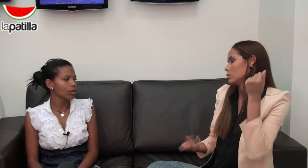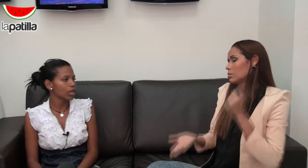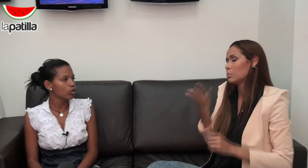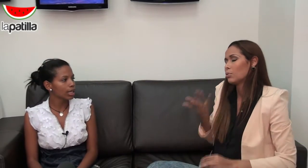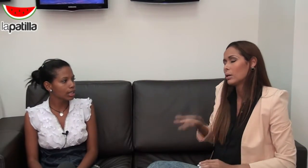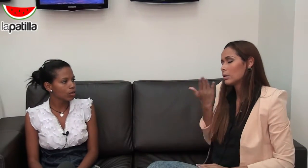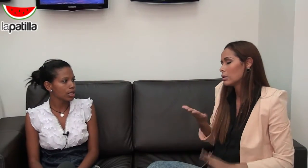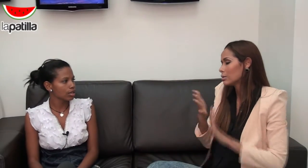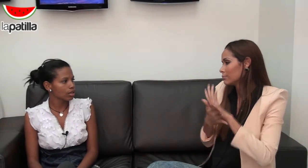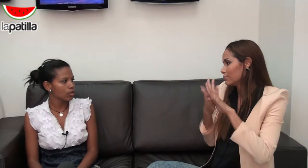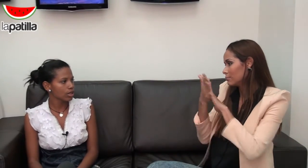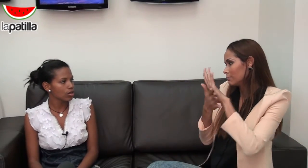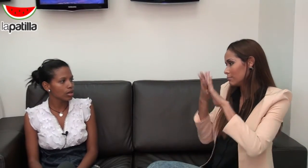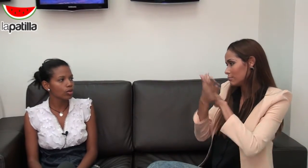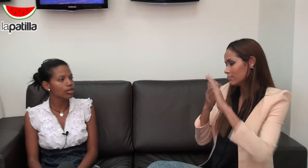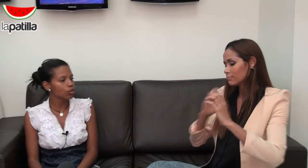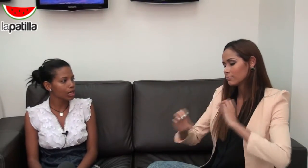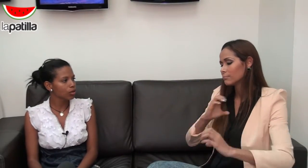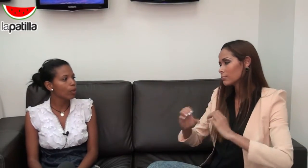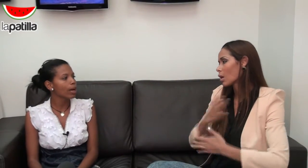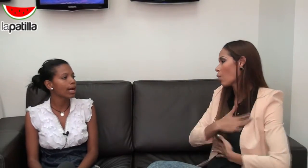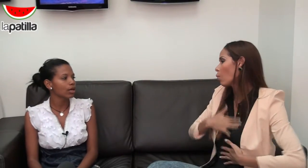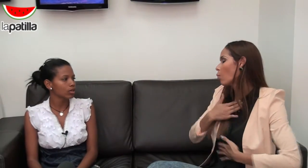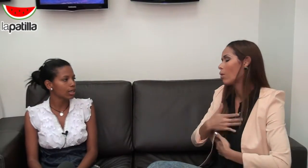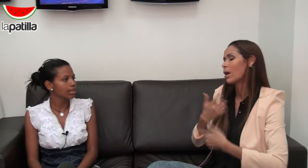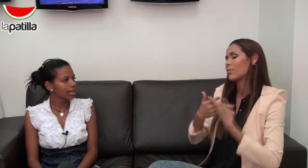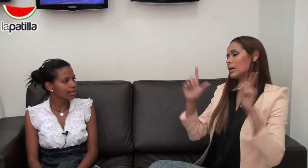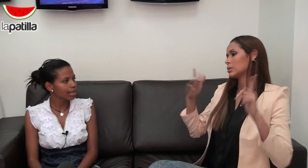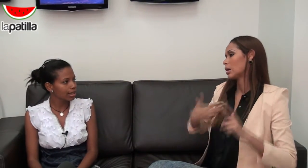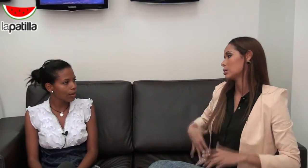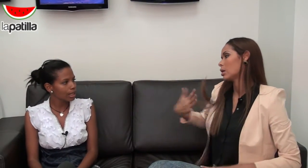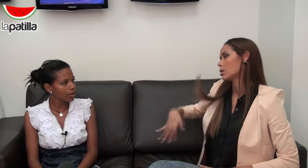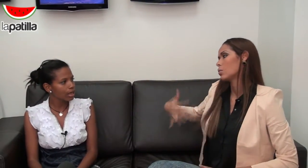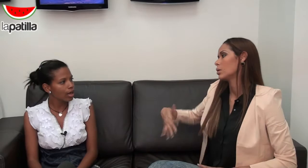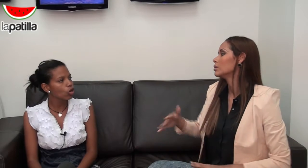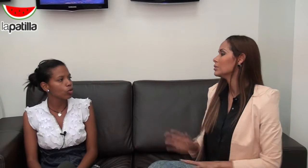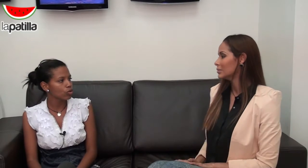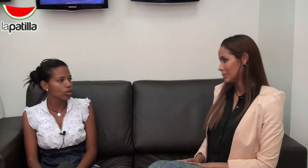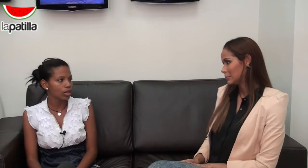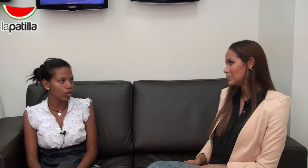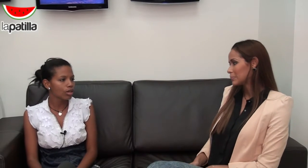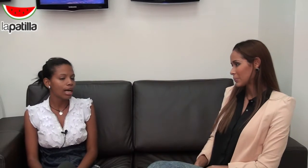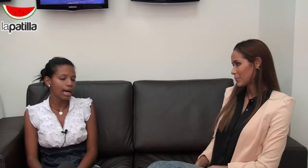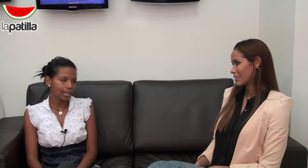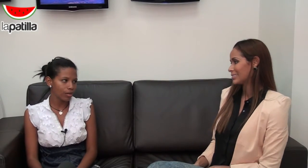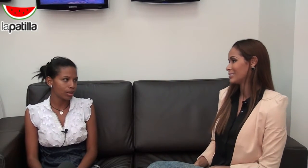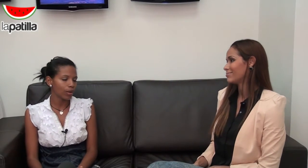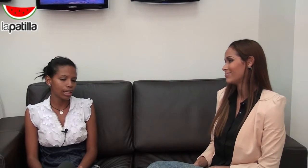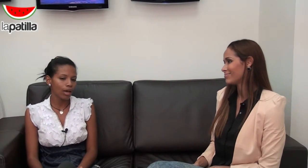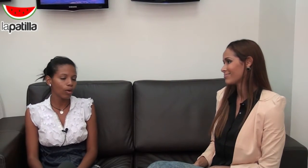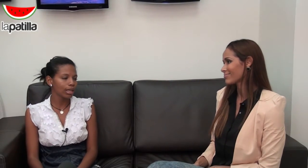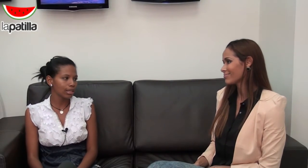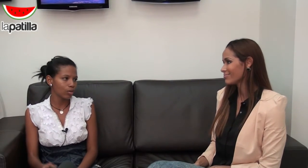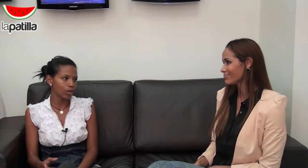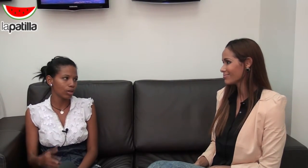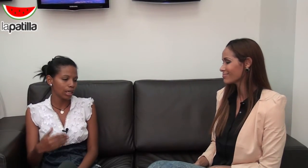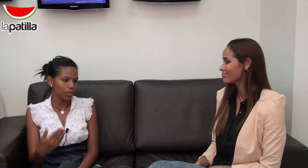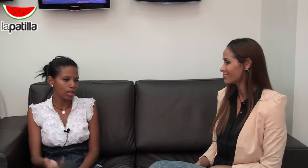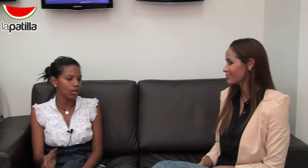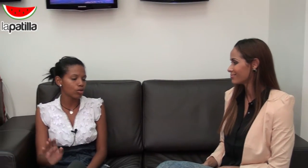nivel educativo, hubiese tenido acceso a la educación bilingüe para no tener tantas trabas ni barreras como sucedió hasta el nivel de ahora y bueno, en representación